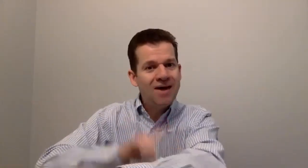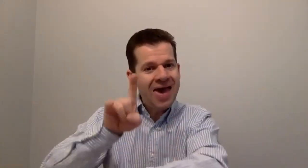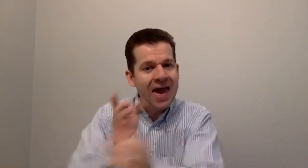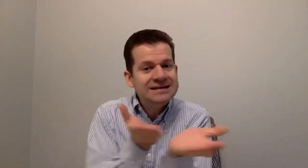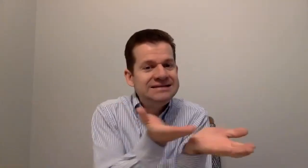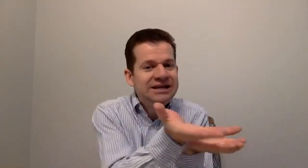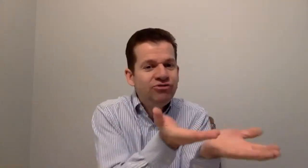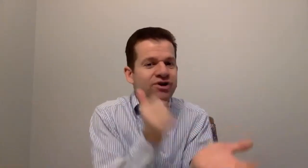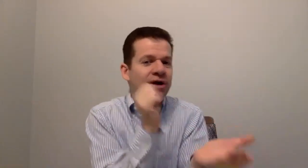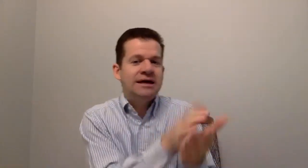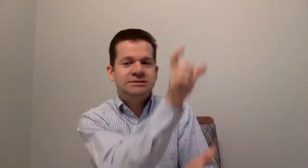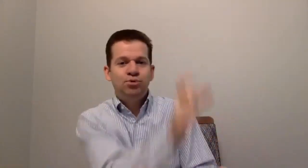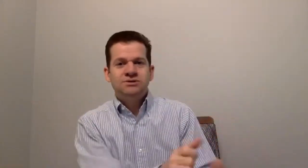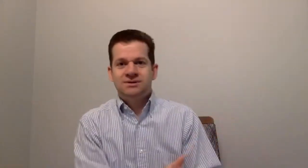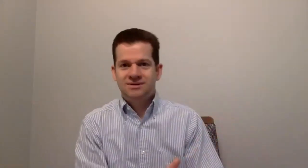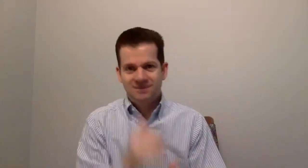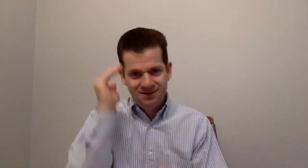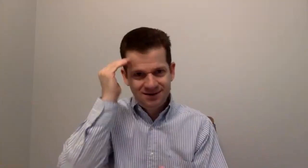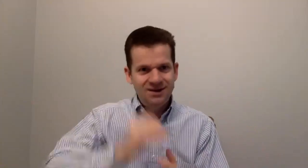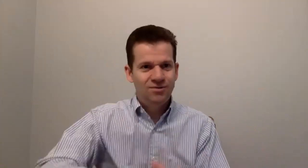É servir a esposa. Entendeu?